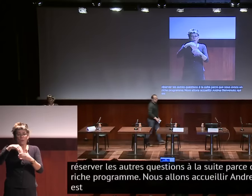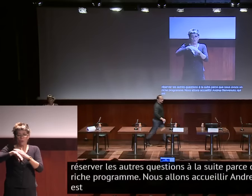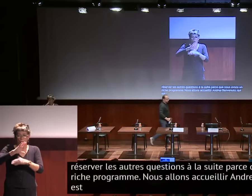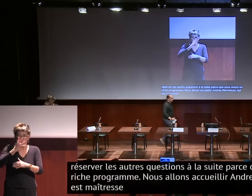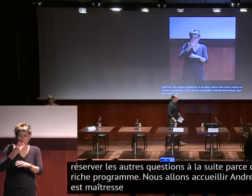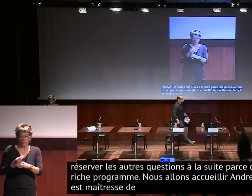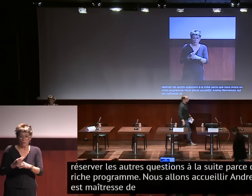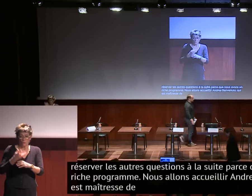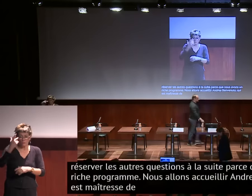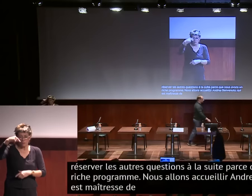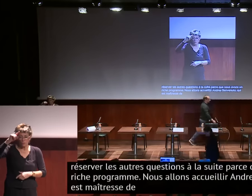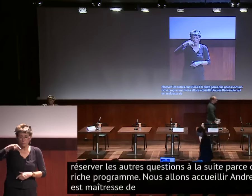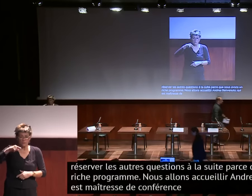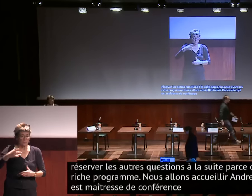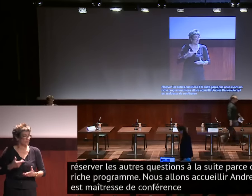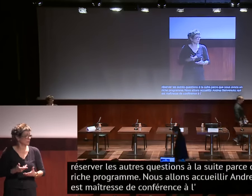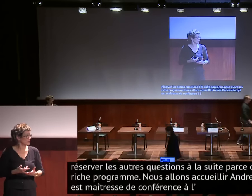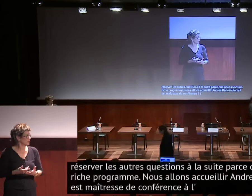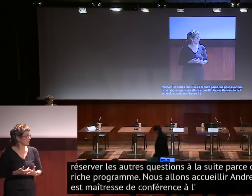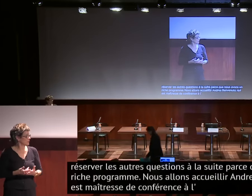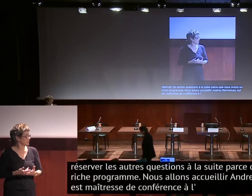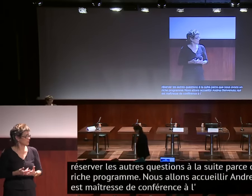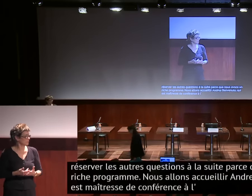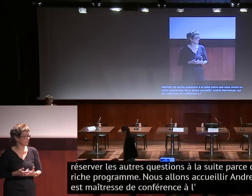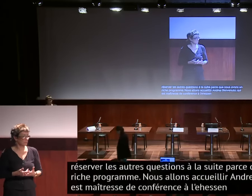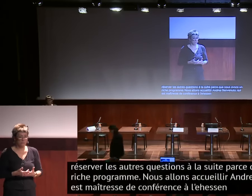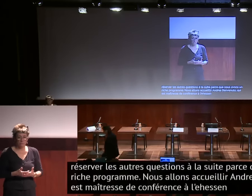l'EHESS en philosophie.